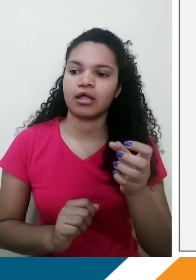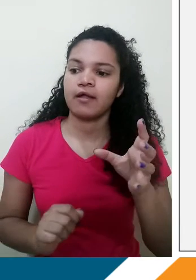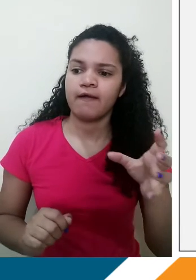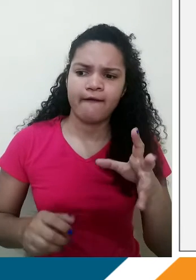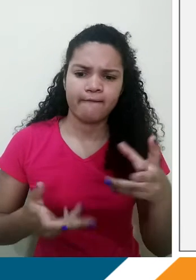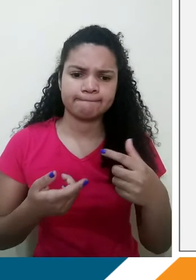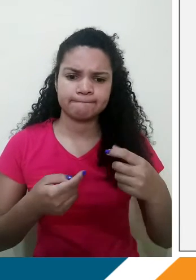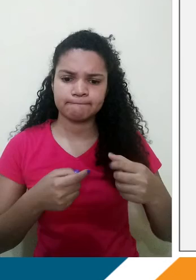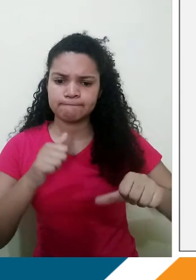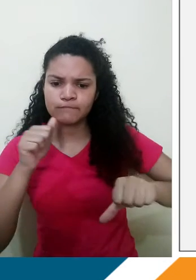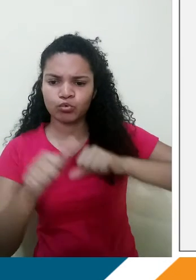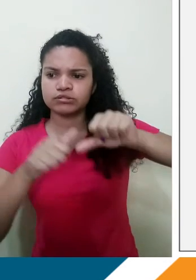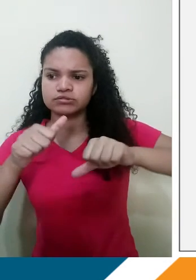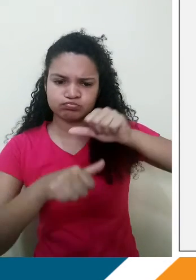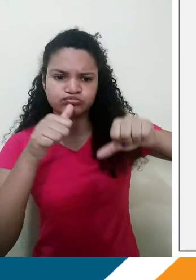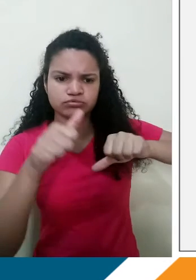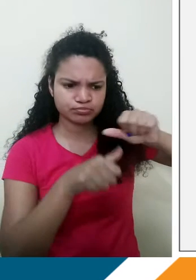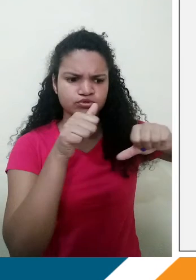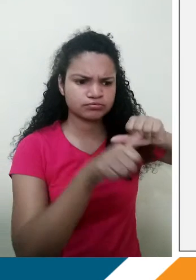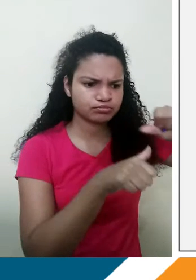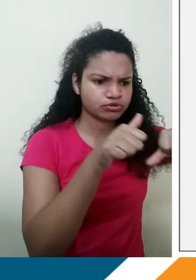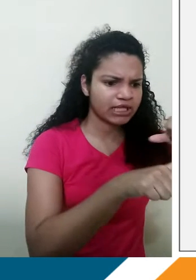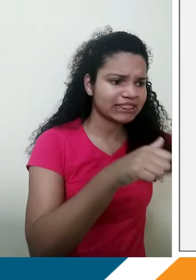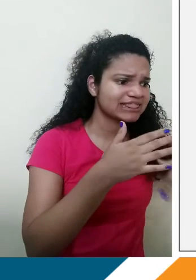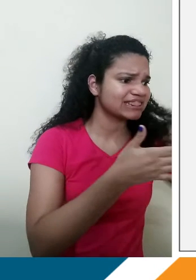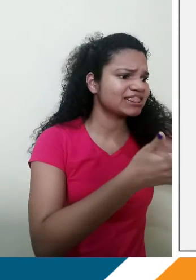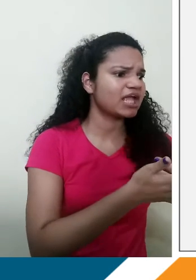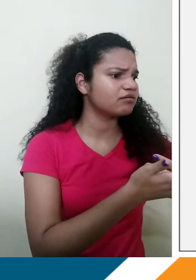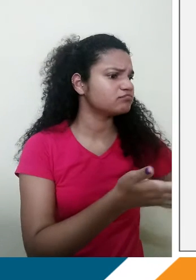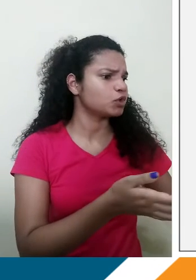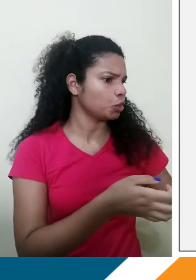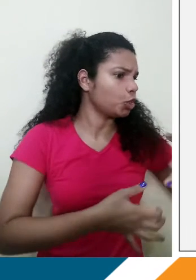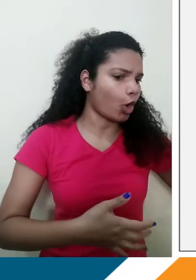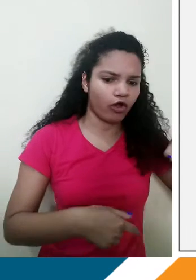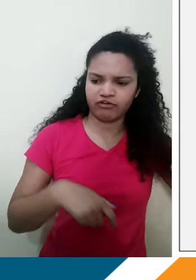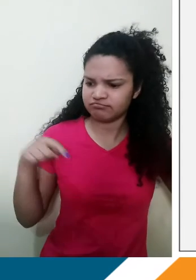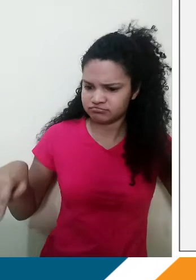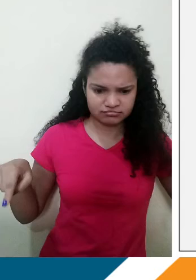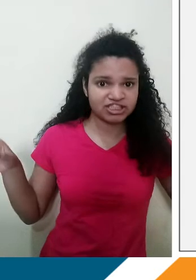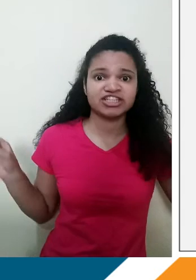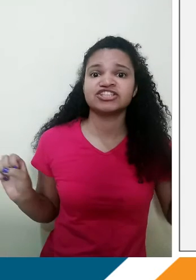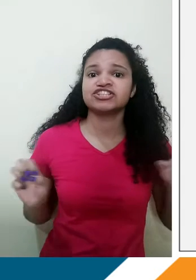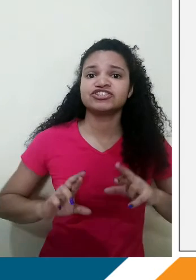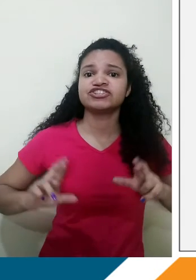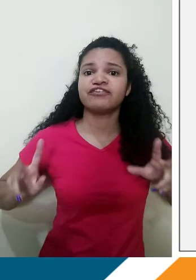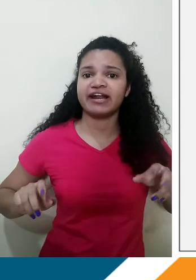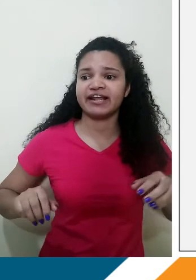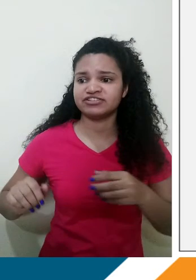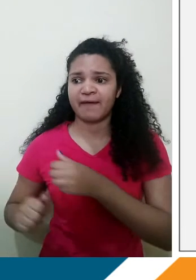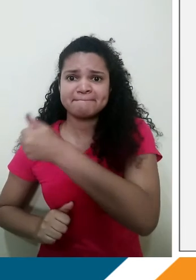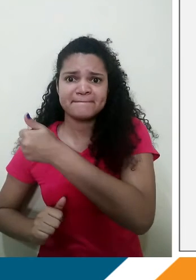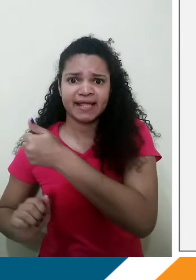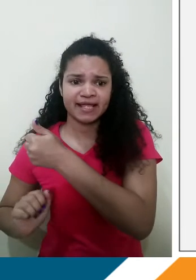nova espécie. Ela difere da cladogênese, que é o processo evolutivo pelo qual uma determinada espécie vai dar origem a